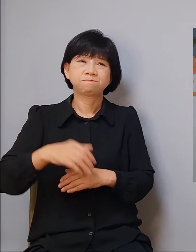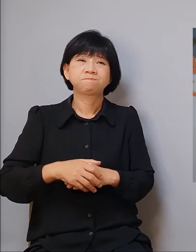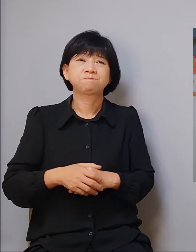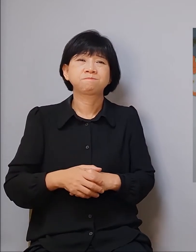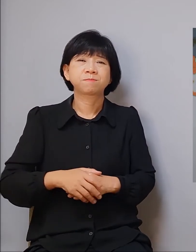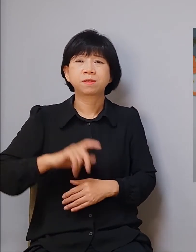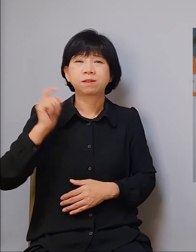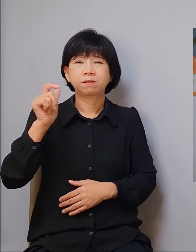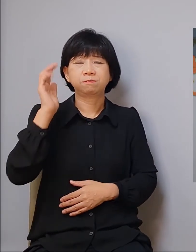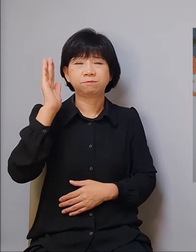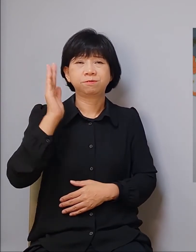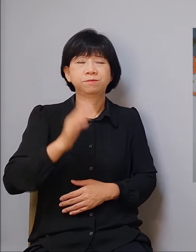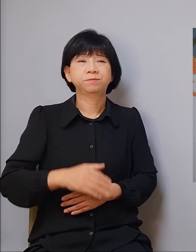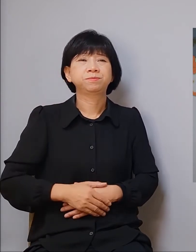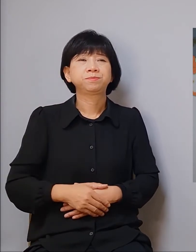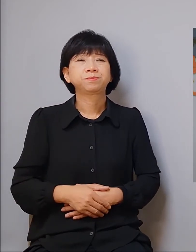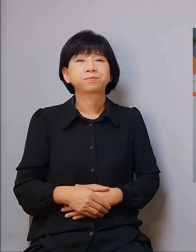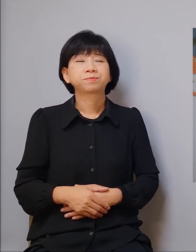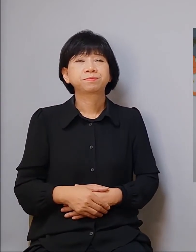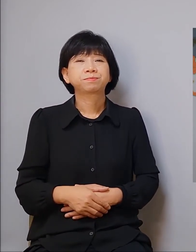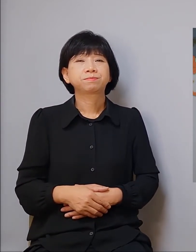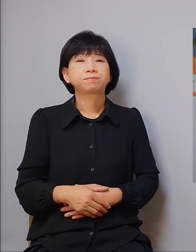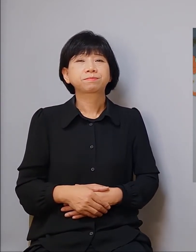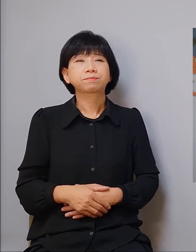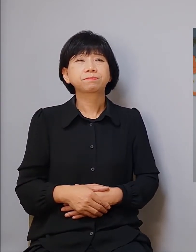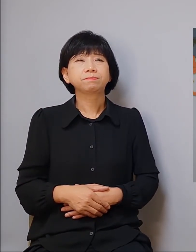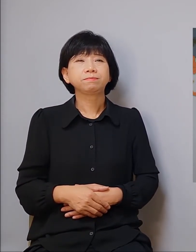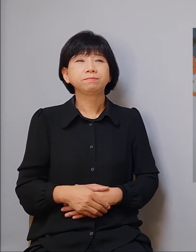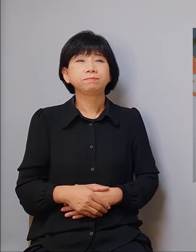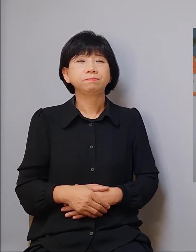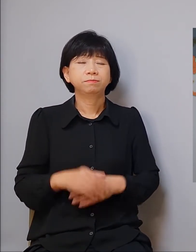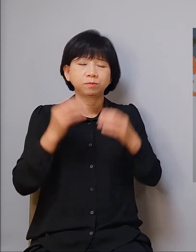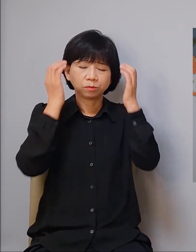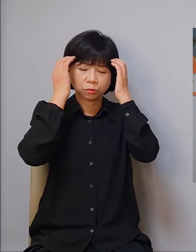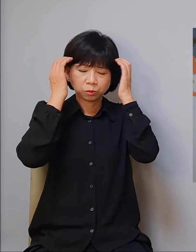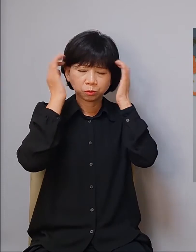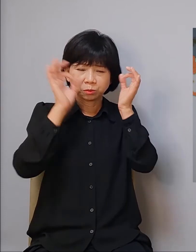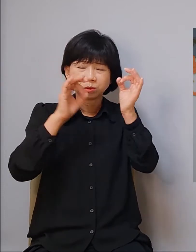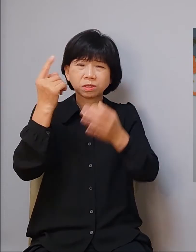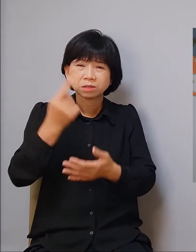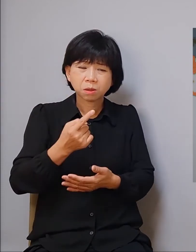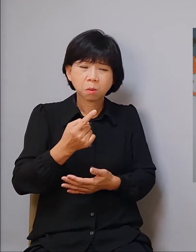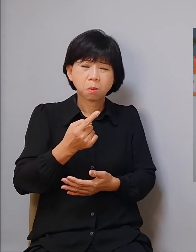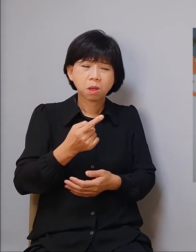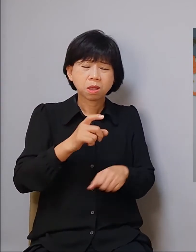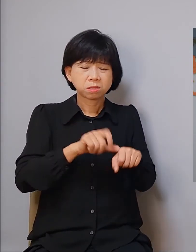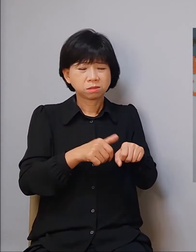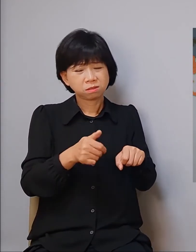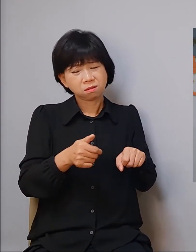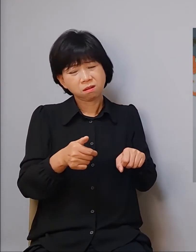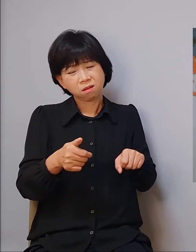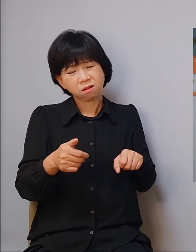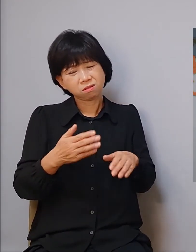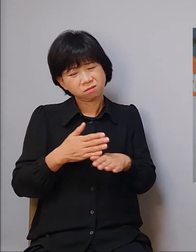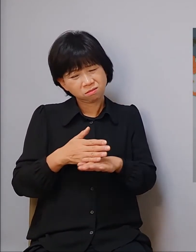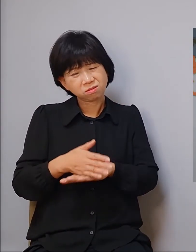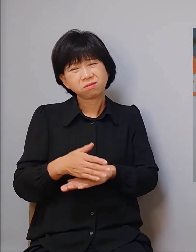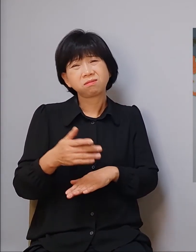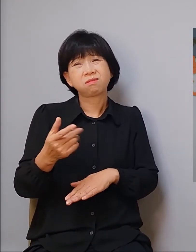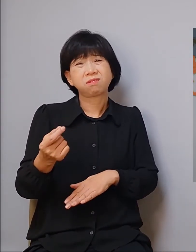이것을 강조하고 있는 말씀인 거예요. 여러분, 고통이 찾아왔어요. 너무 시간이 가질 않습니다.